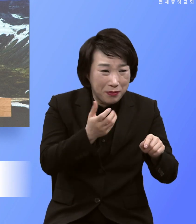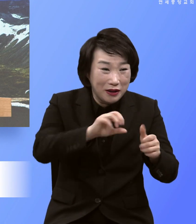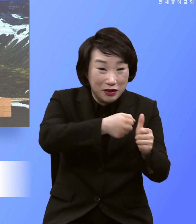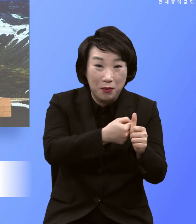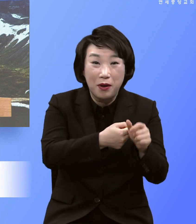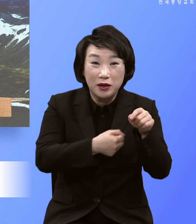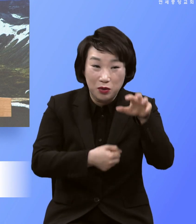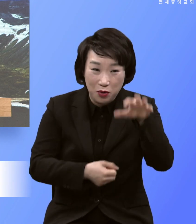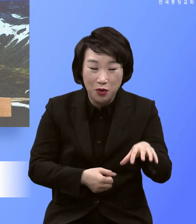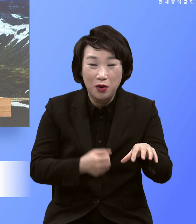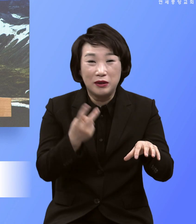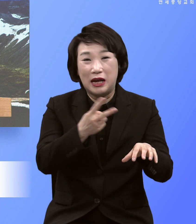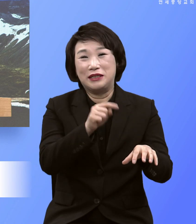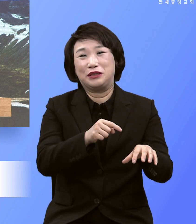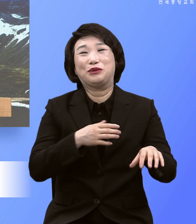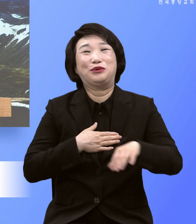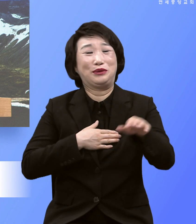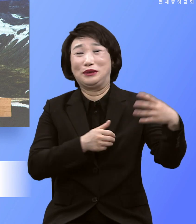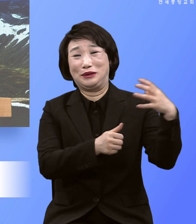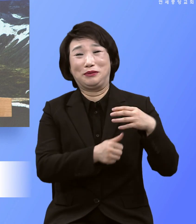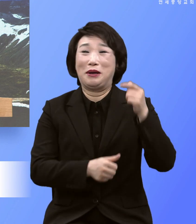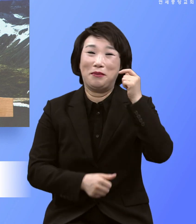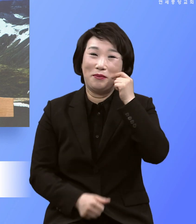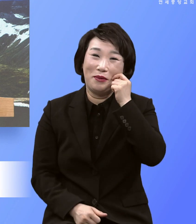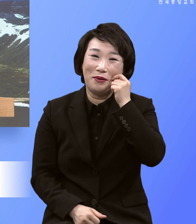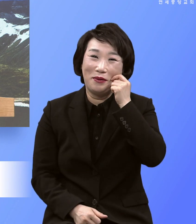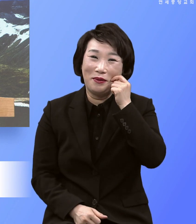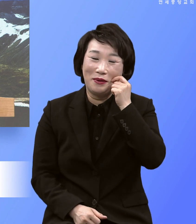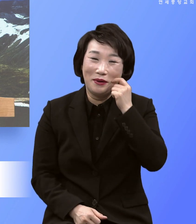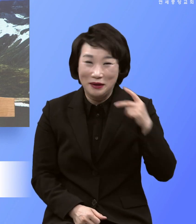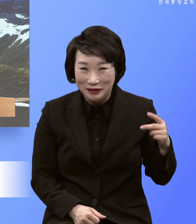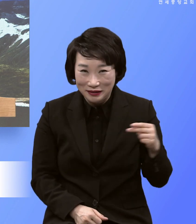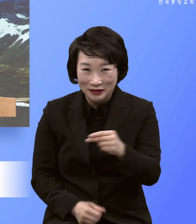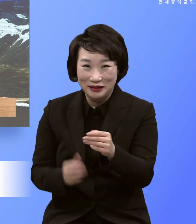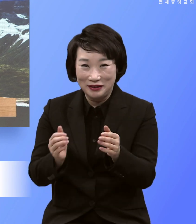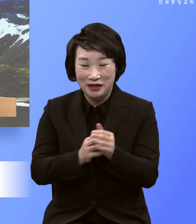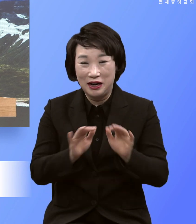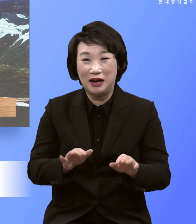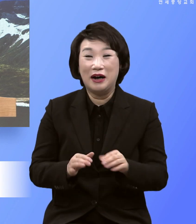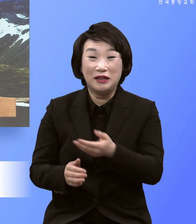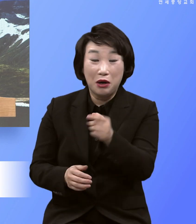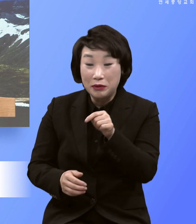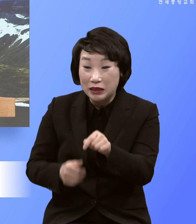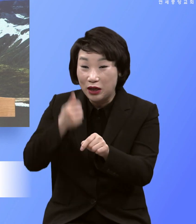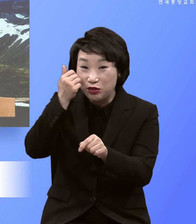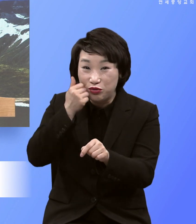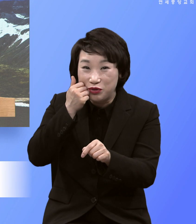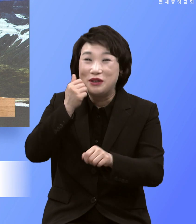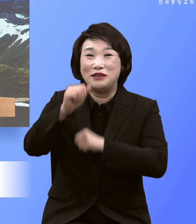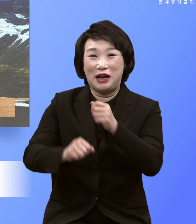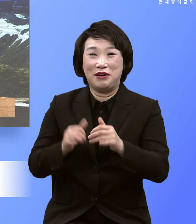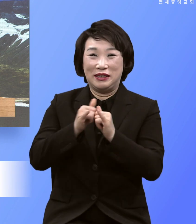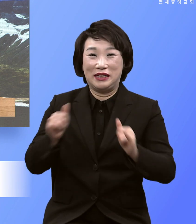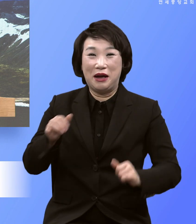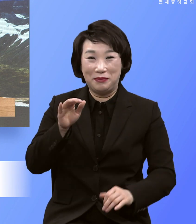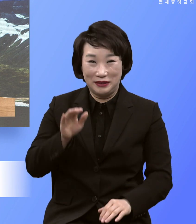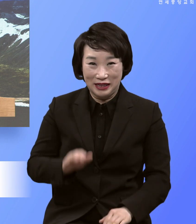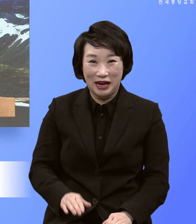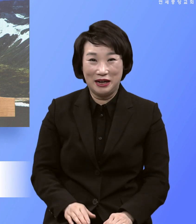형벌도 다시는 지배할 수 없는 것입니다. 이 사람이 누구냐? 자유한